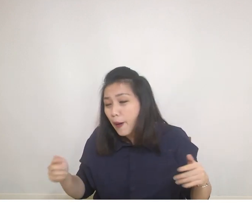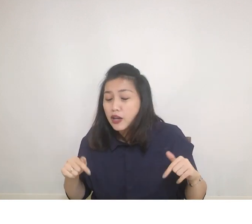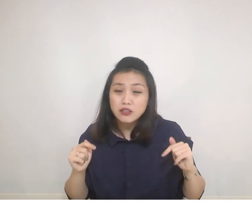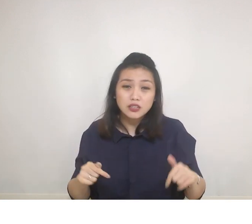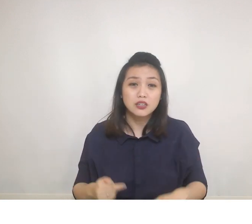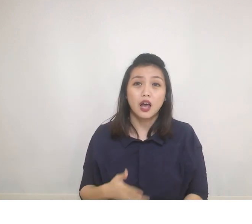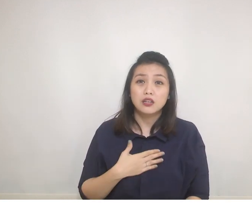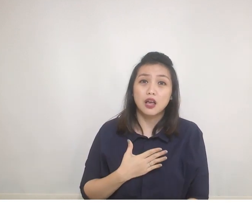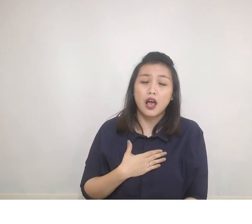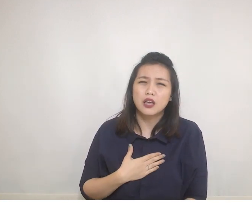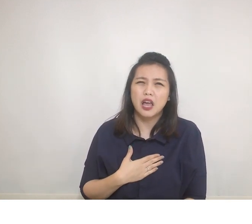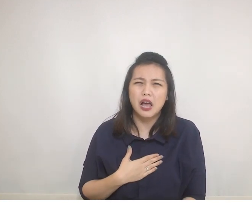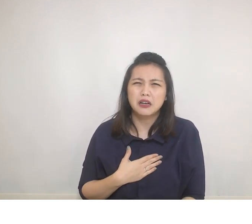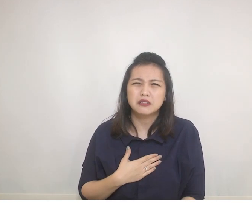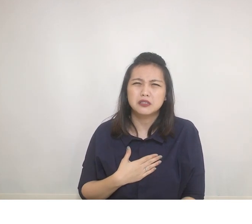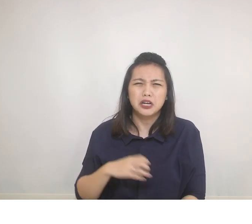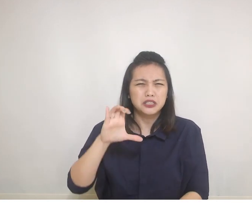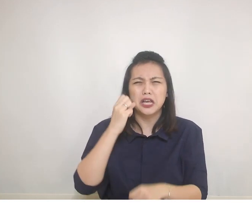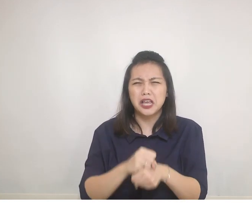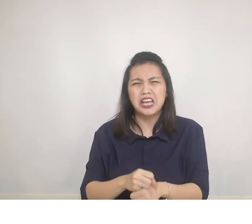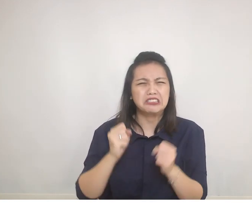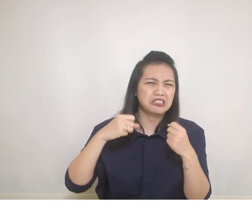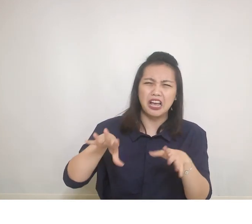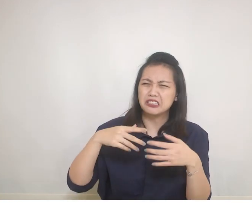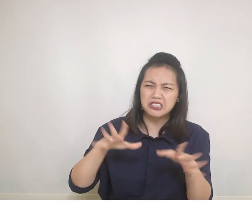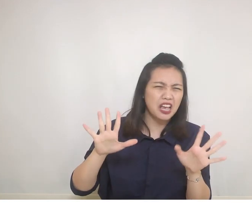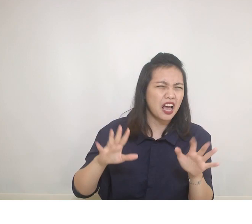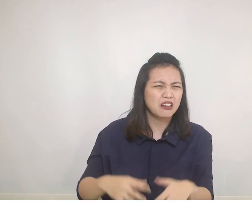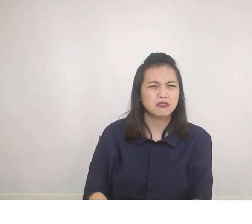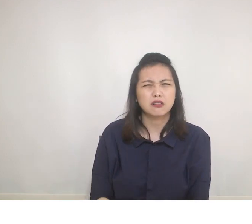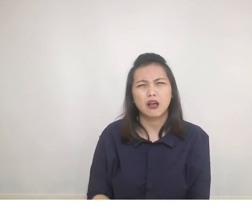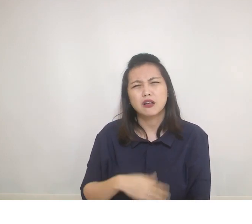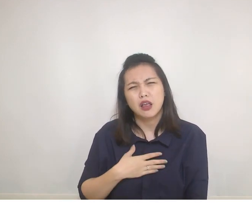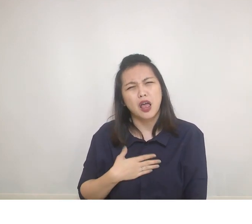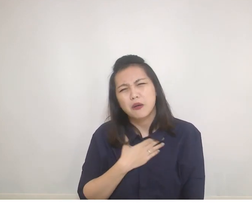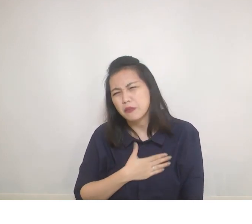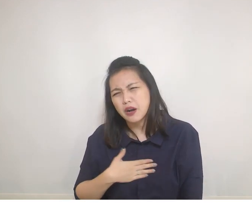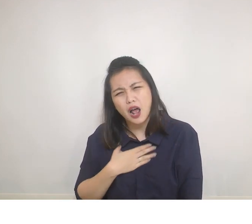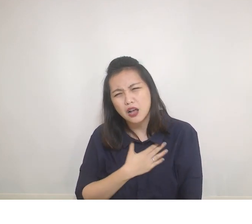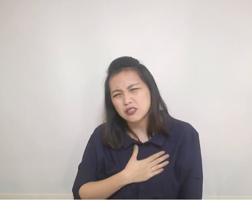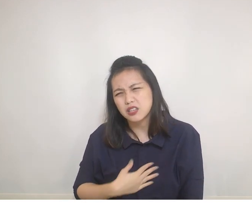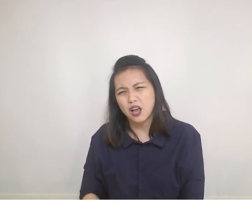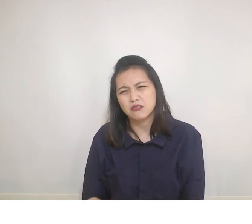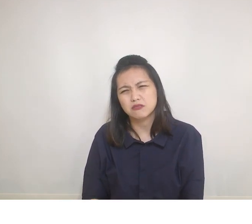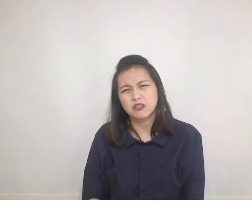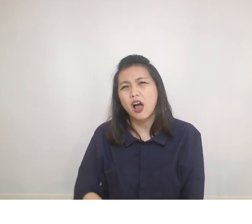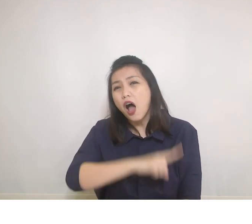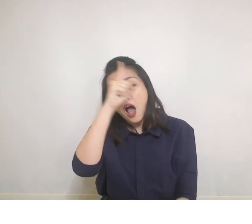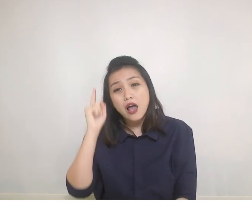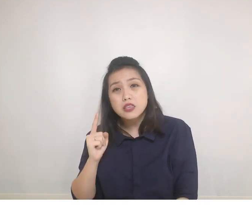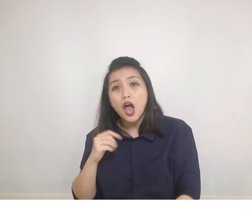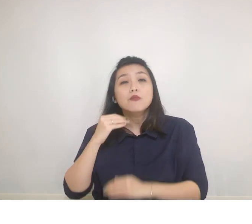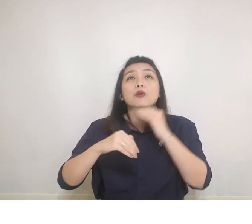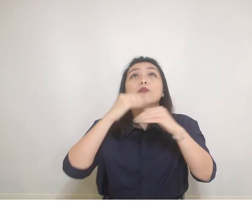ya, mereka bukan pengangguran. Tapi mereka melayani itu dengan sungguh-sungguh. Dan saya melihat orang-orang yang dilayani ini juga mengalami